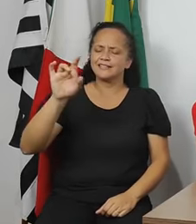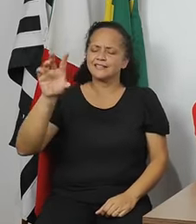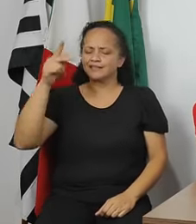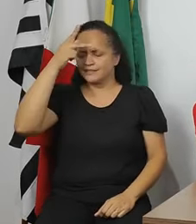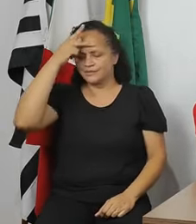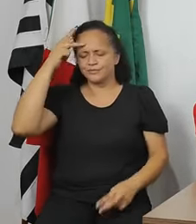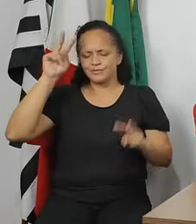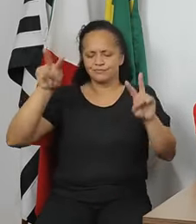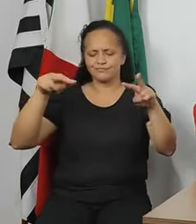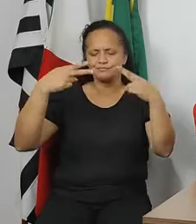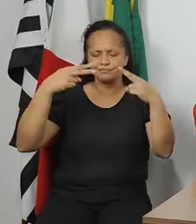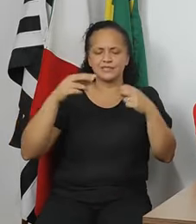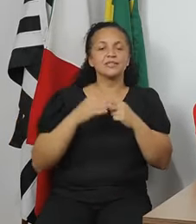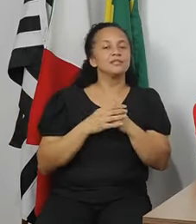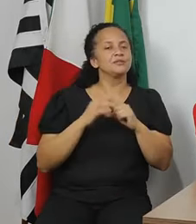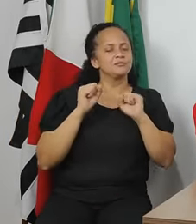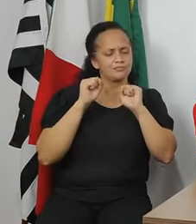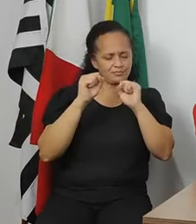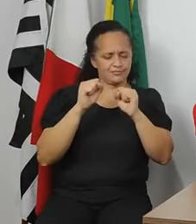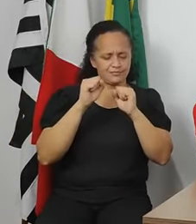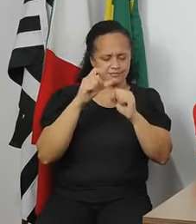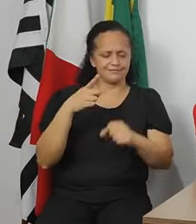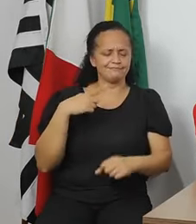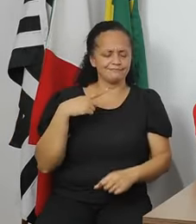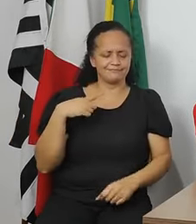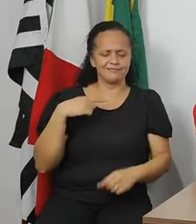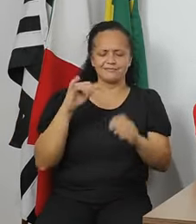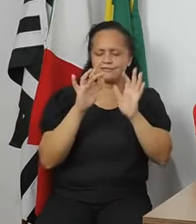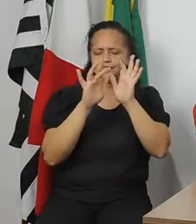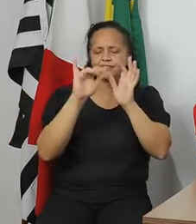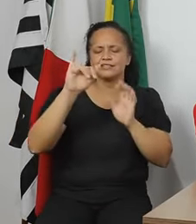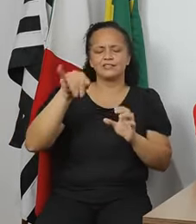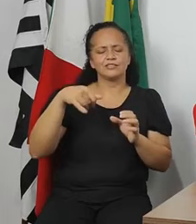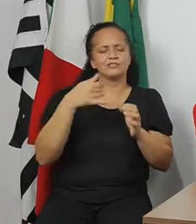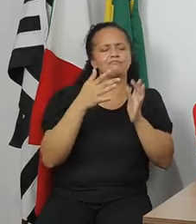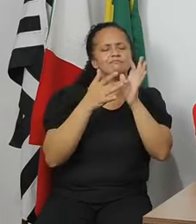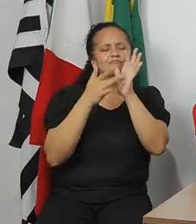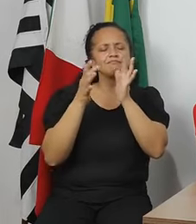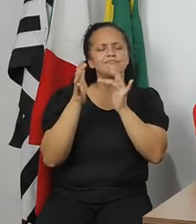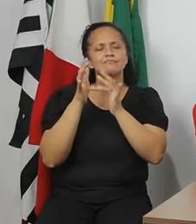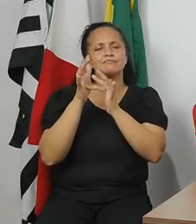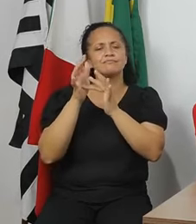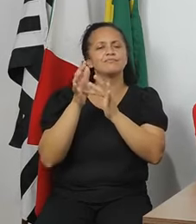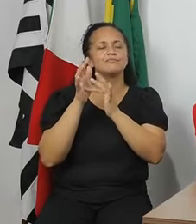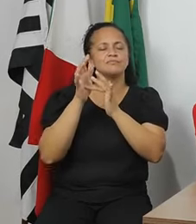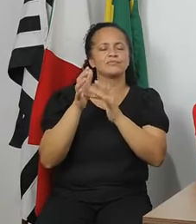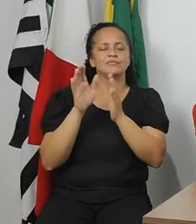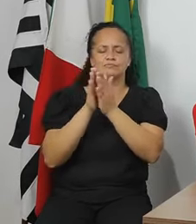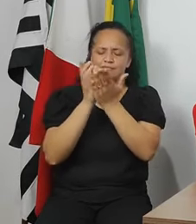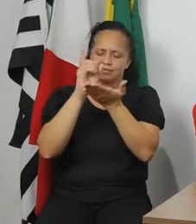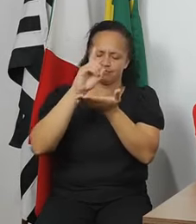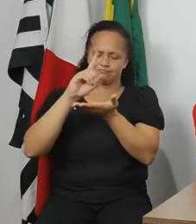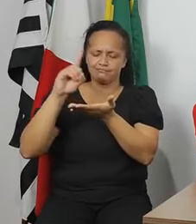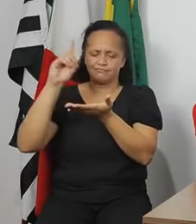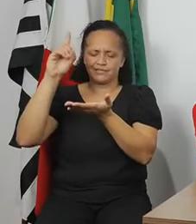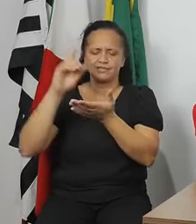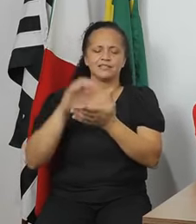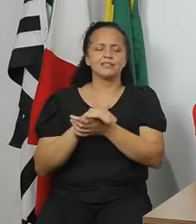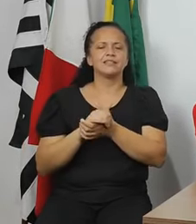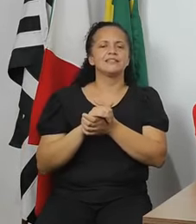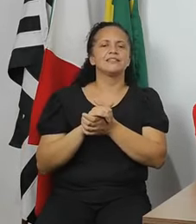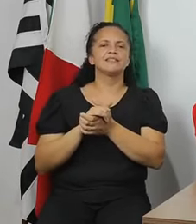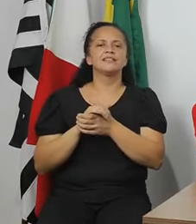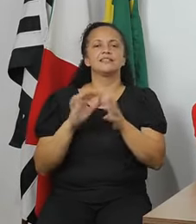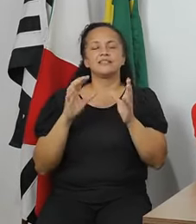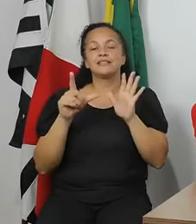nós possamos colocar em prática, Jesus, a tua palavra, que nós possamos colocar em prática, Jesus, as leis espirituais da